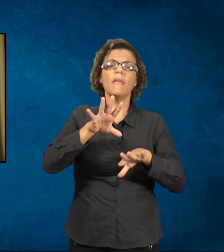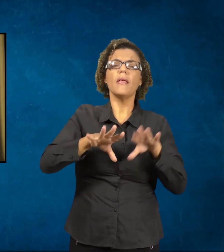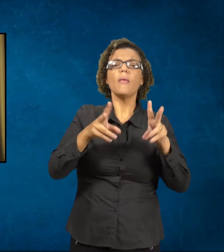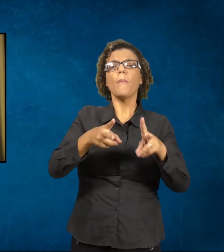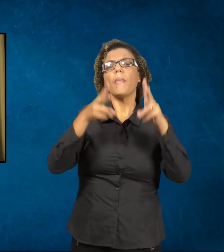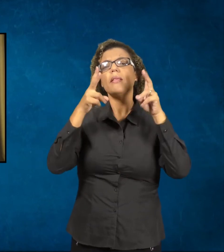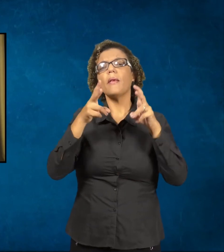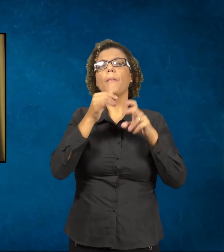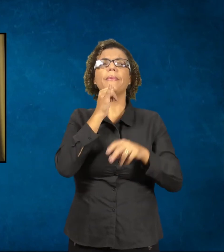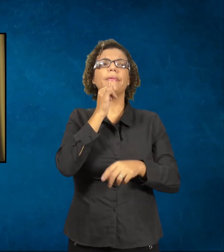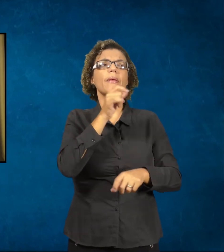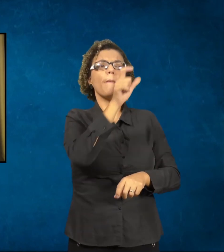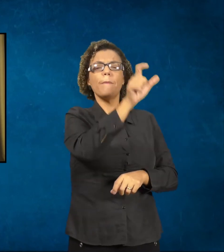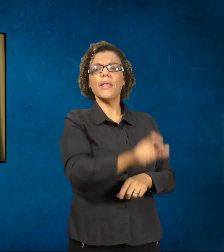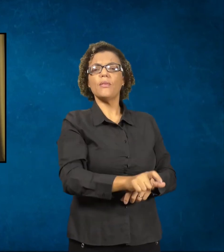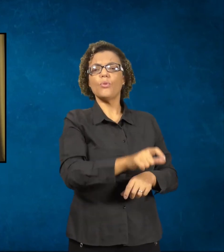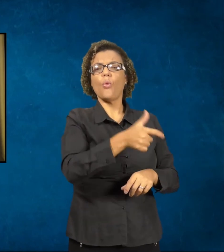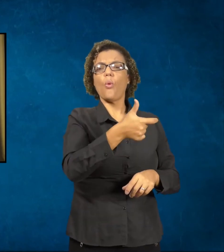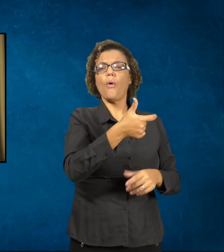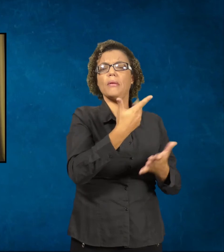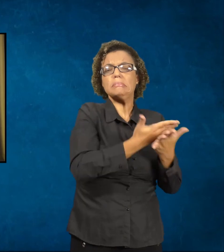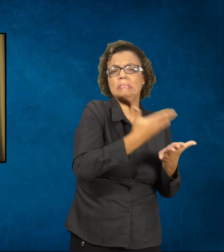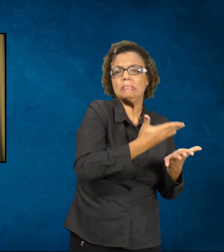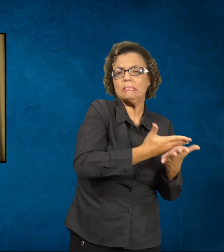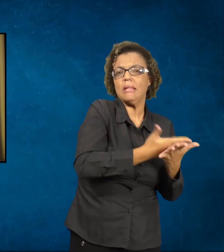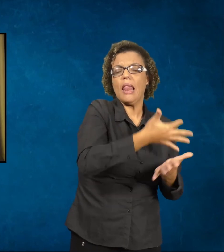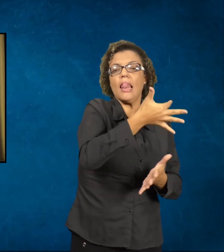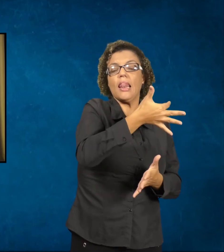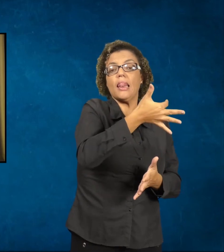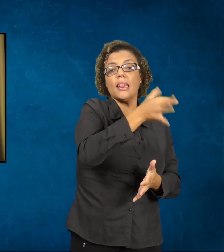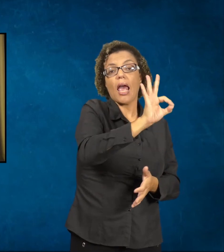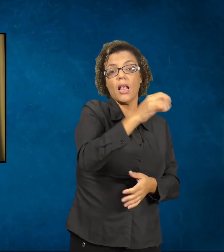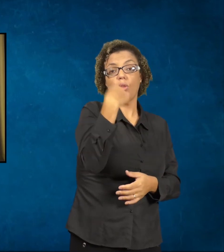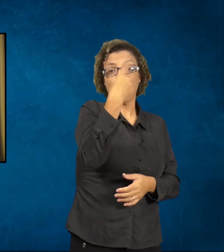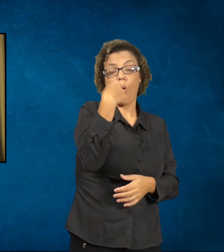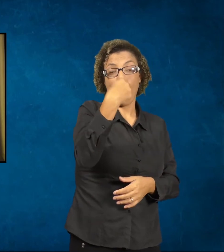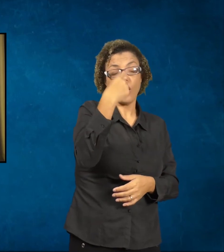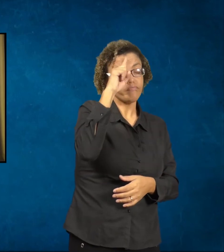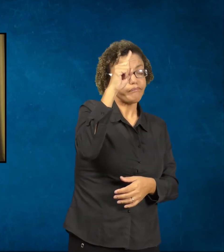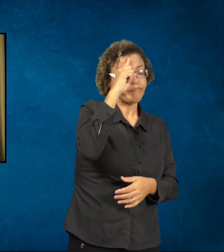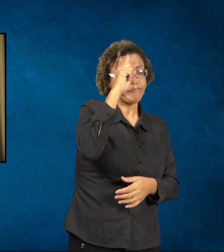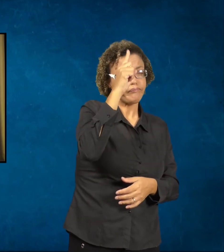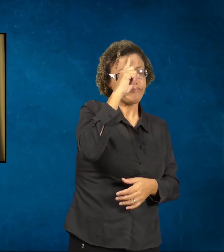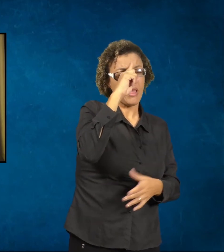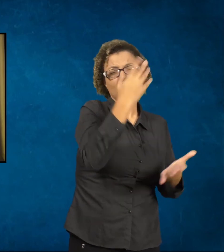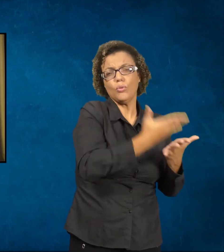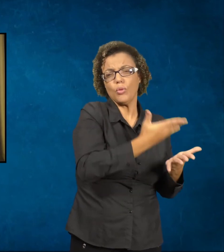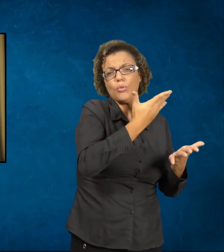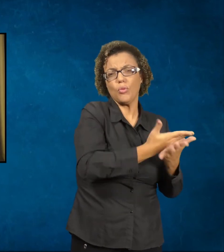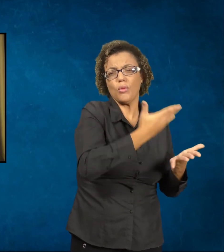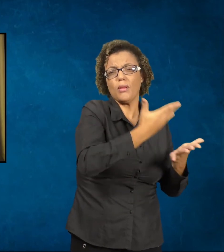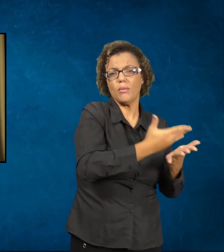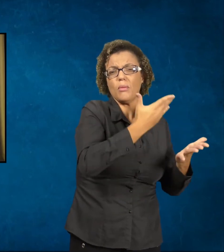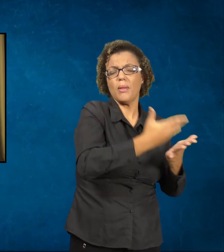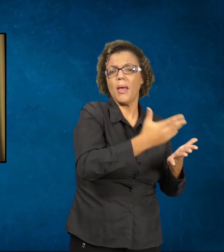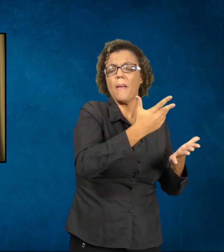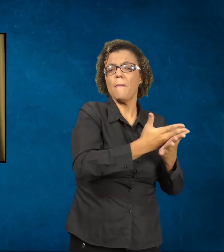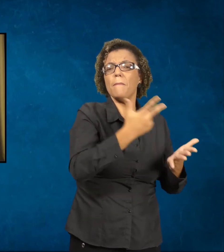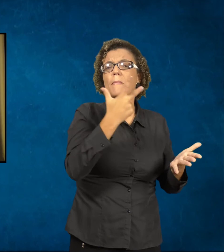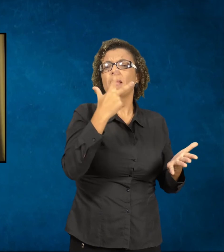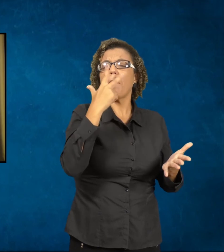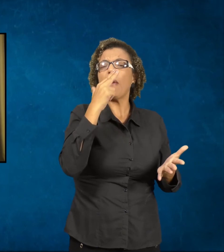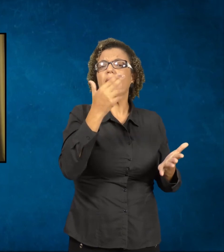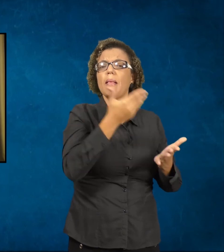dia estudando, por exemplo, para um concurso público ou para um vestibular. E o nível de dispersão e desinteresse pela